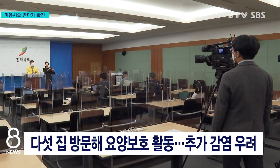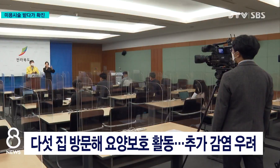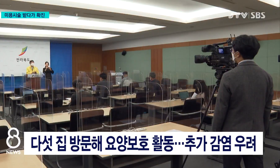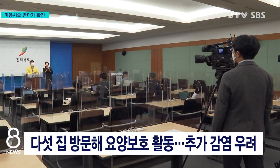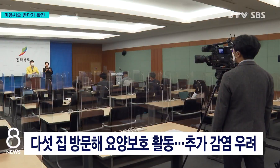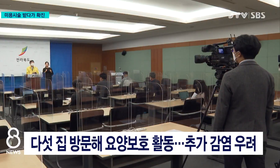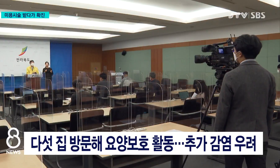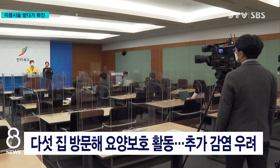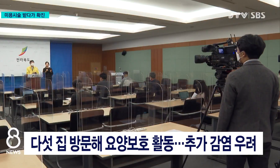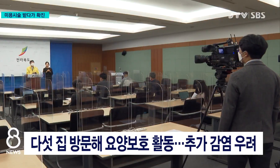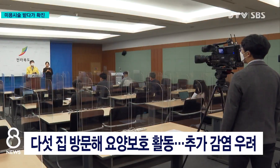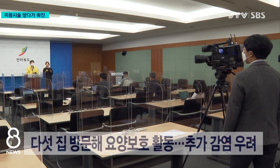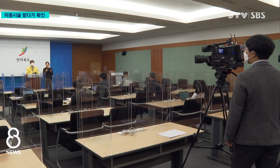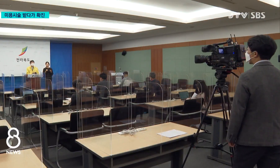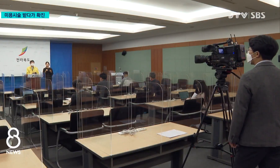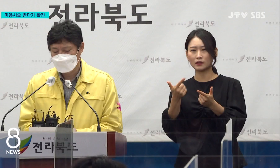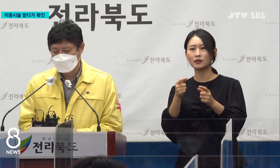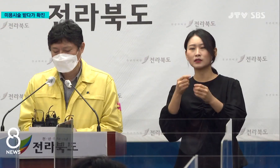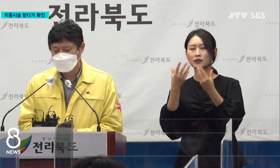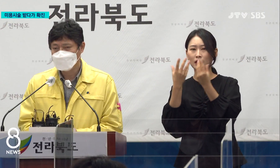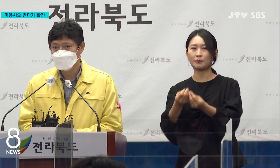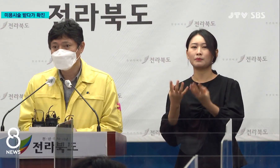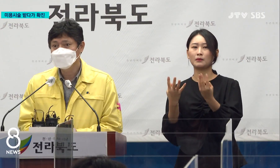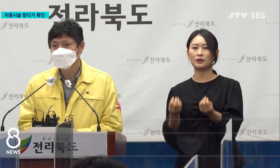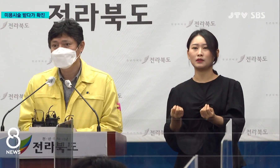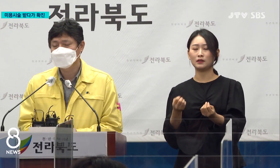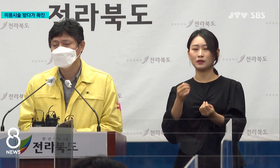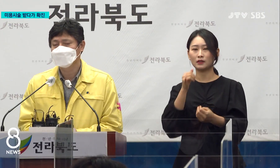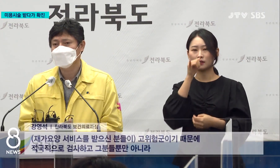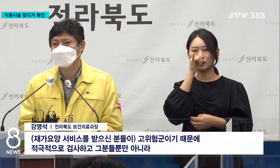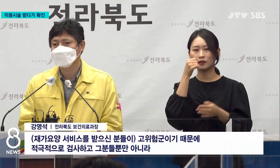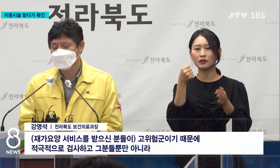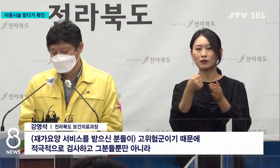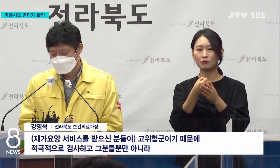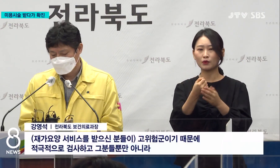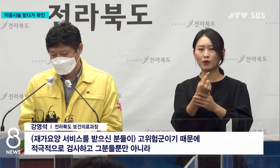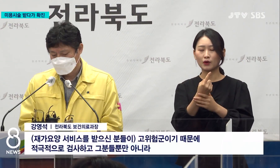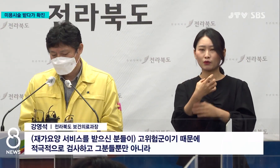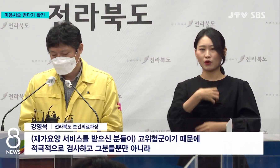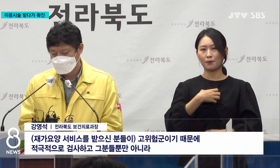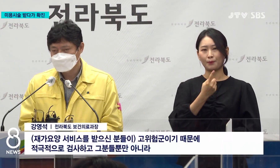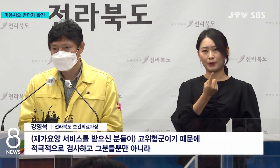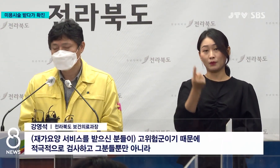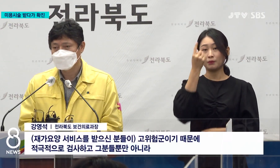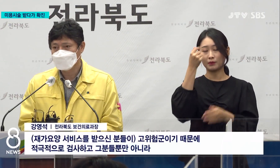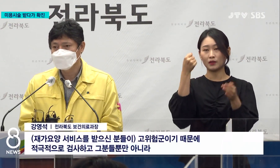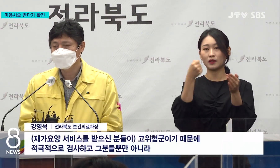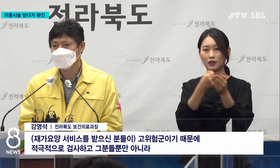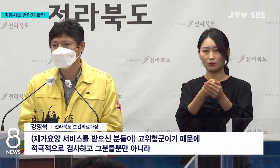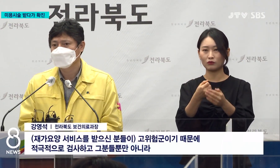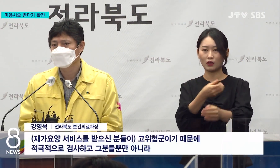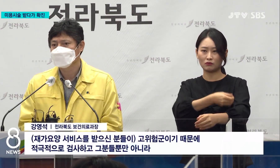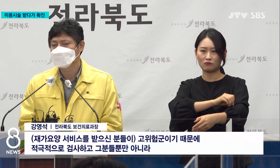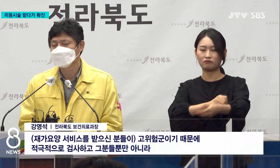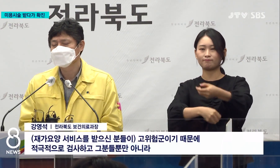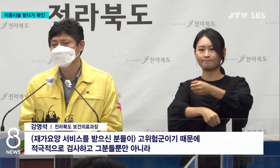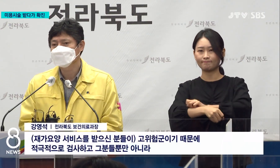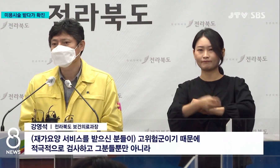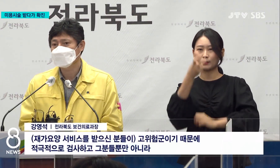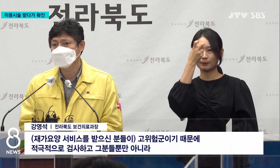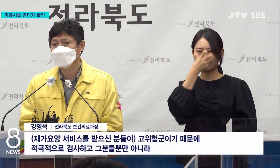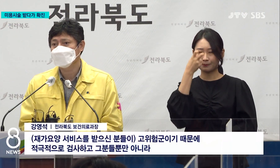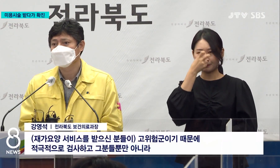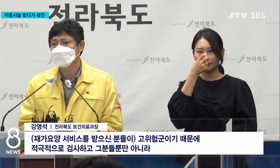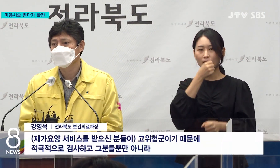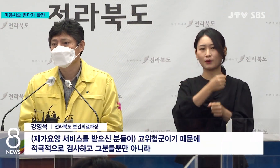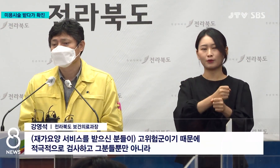가능성에 긴장하고 있습니다 고 유영훈 이기 때문에 적극적으로 검사 그 또 그분